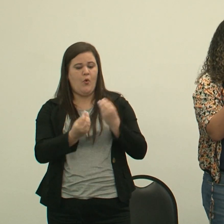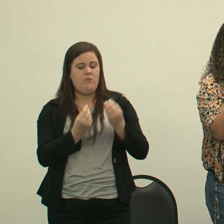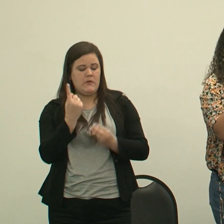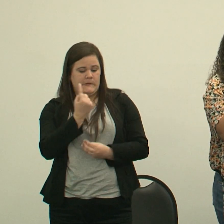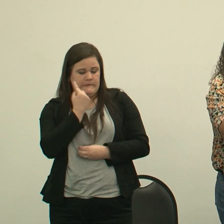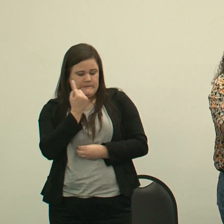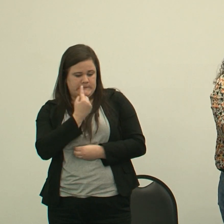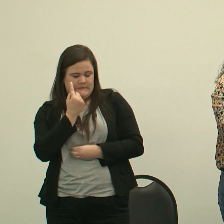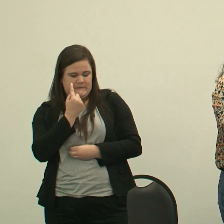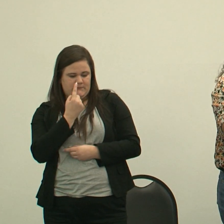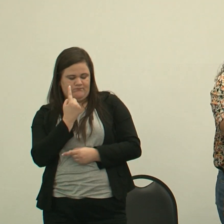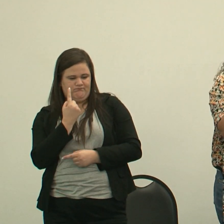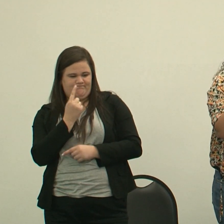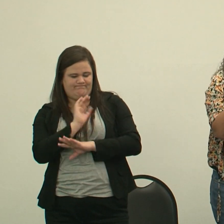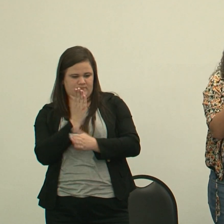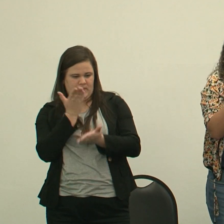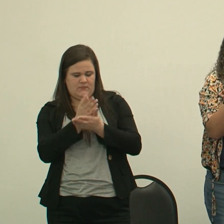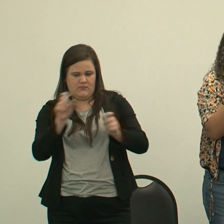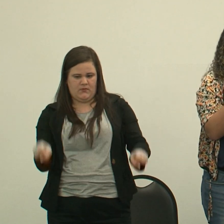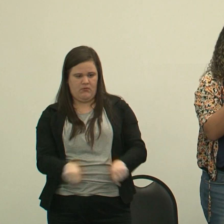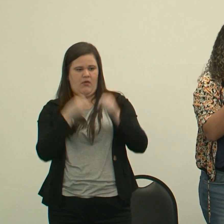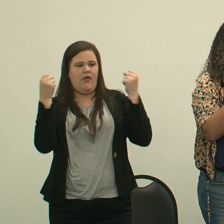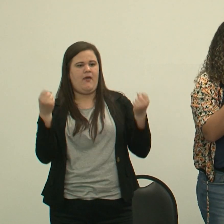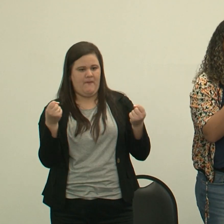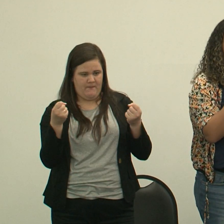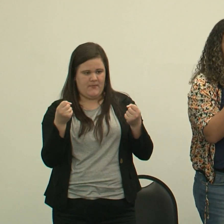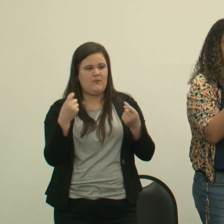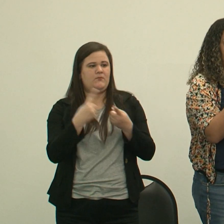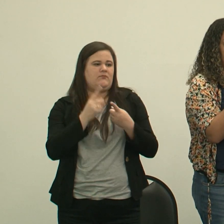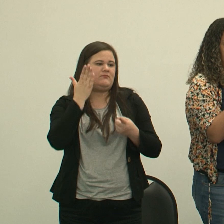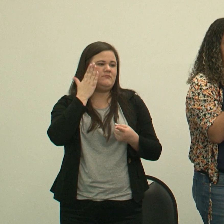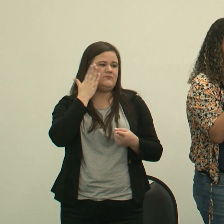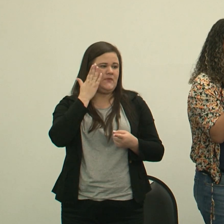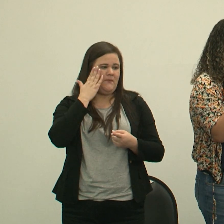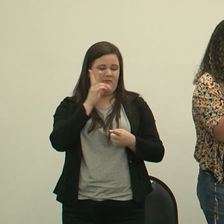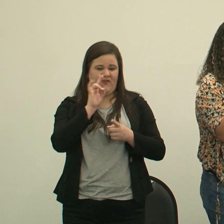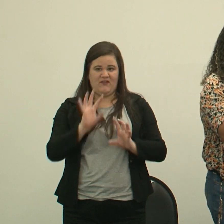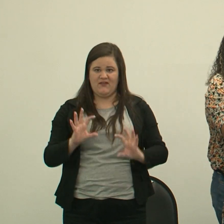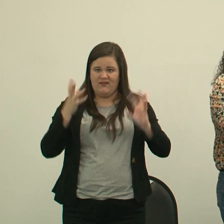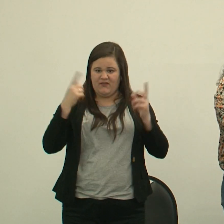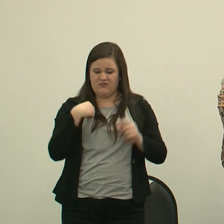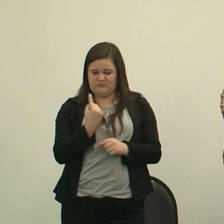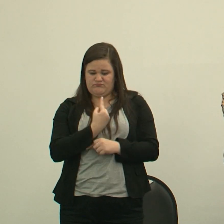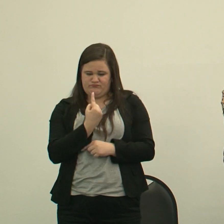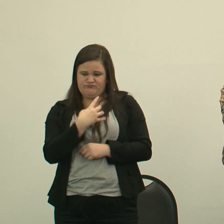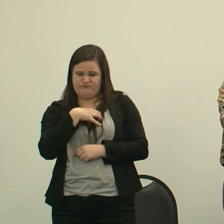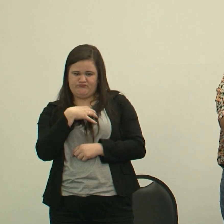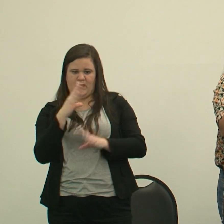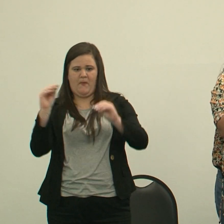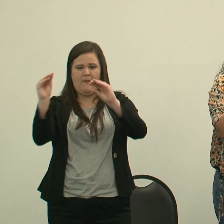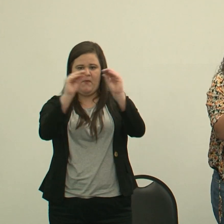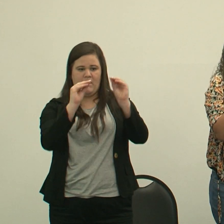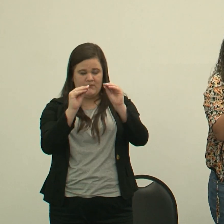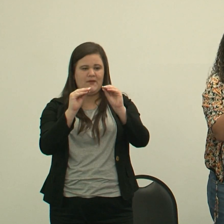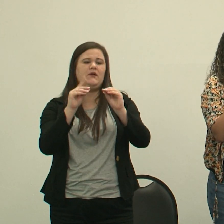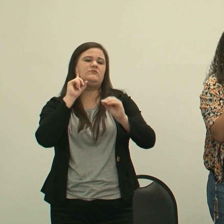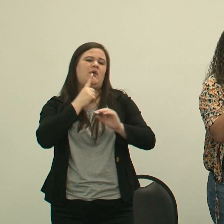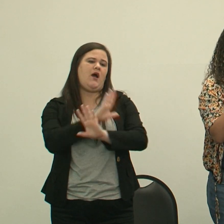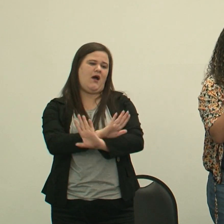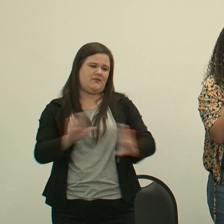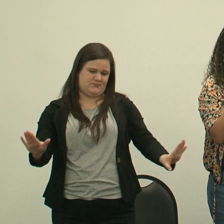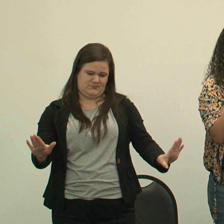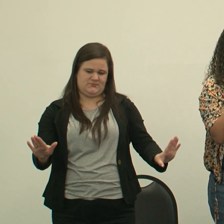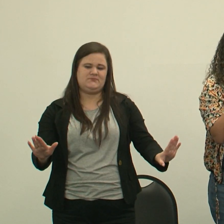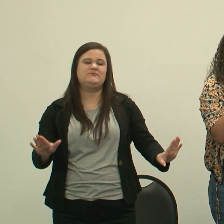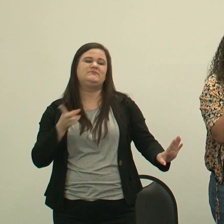porque me parece que o tempo todo ele sabe que vai ficar, de certa forma, um pouco sozinho. No caso do surdo, É muito